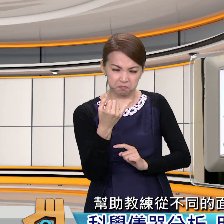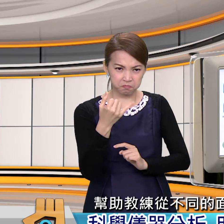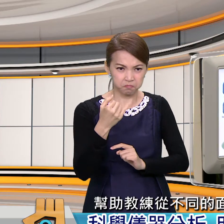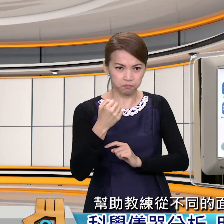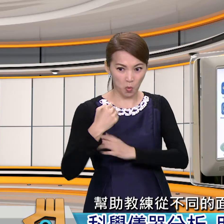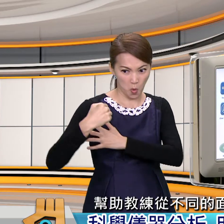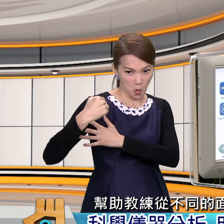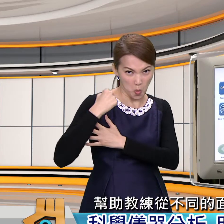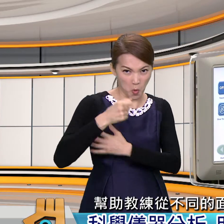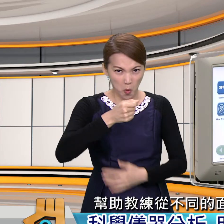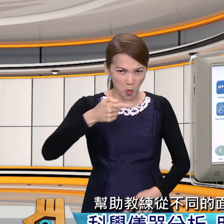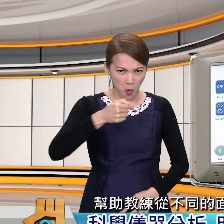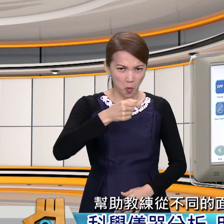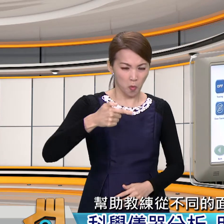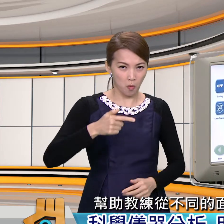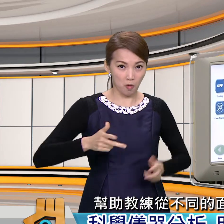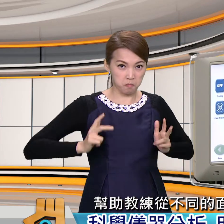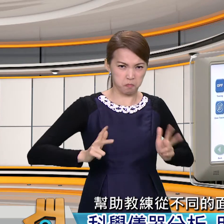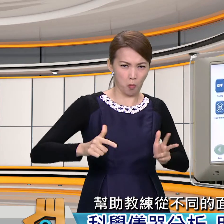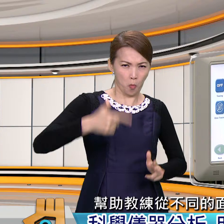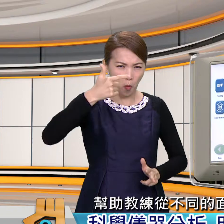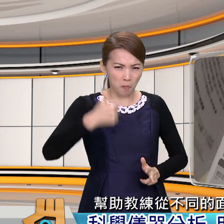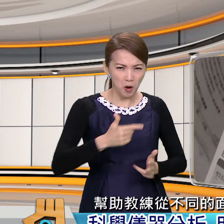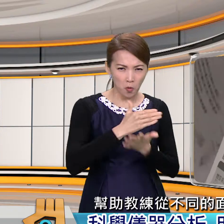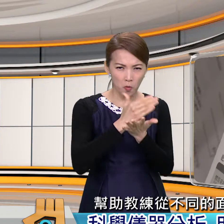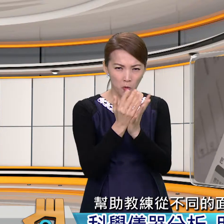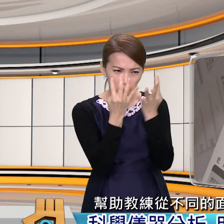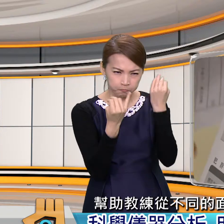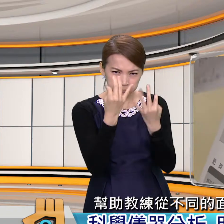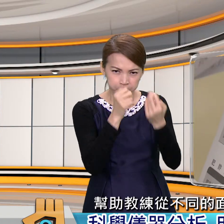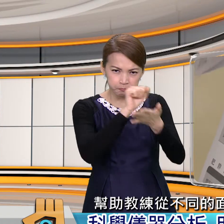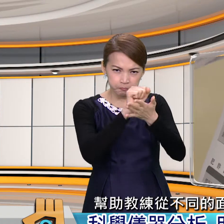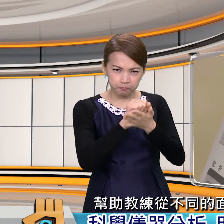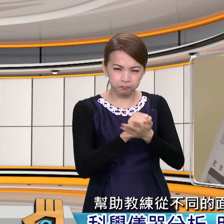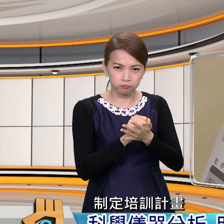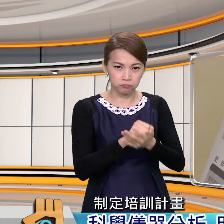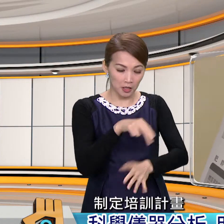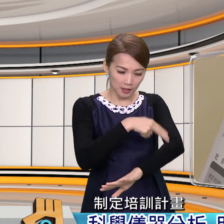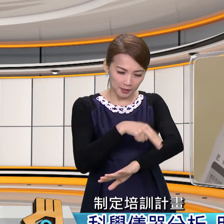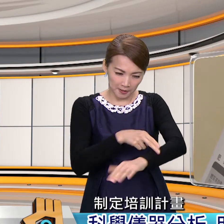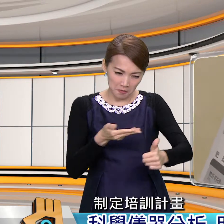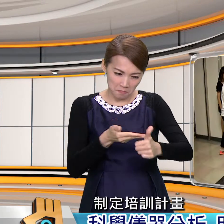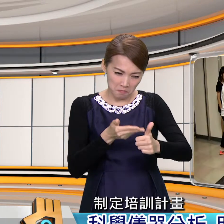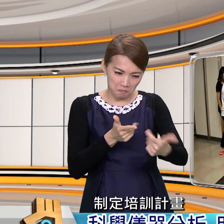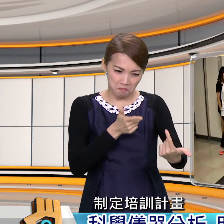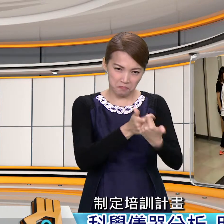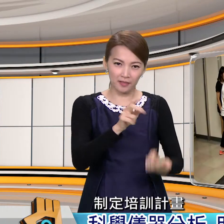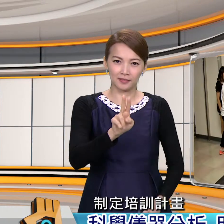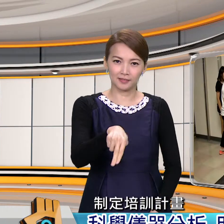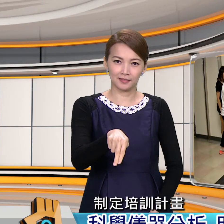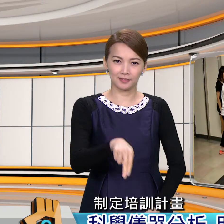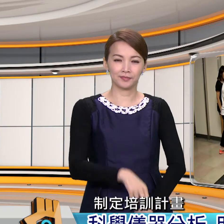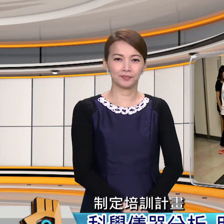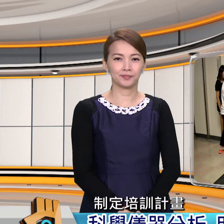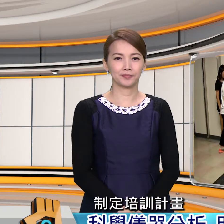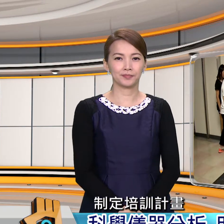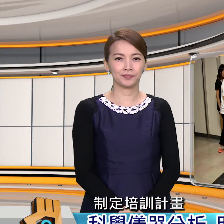助教练从不同的面向来了解选手，制定培训计划。